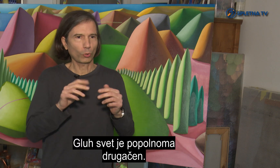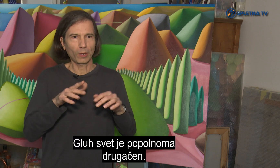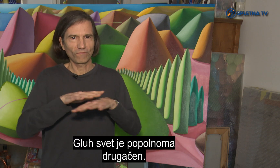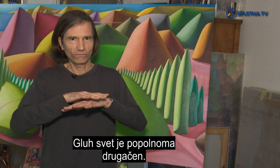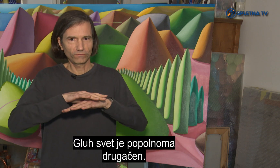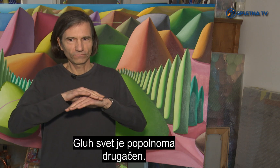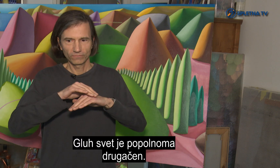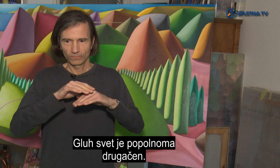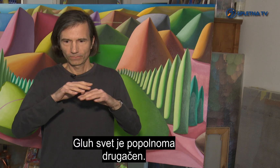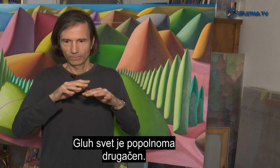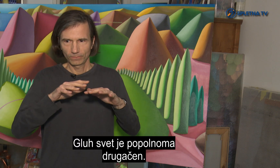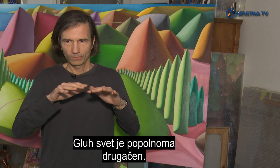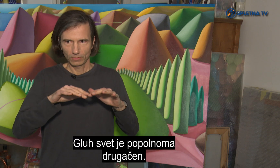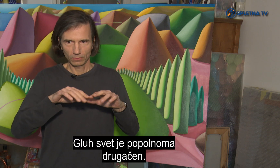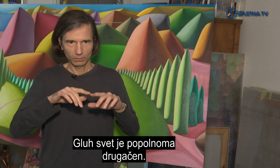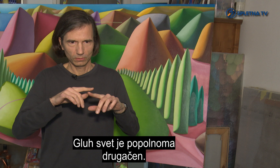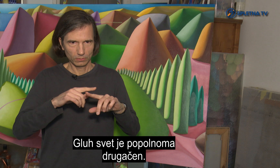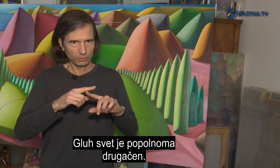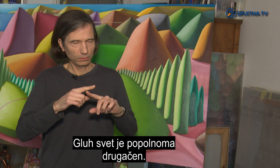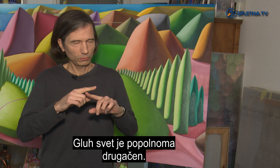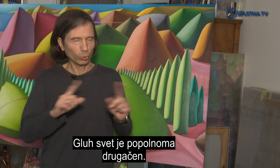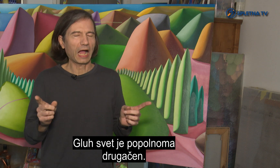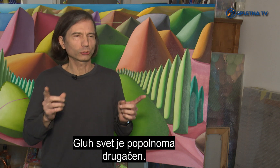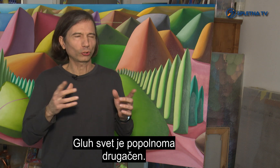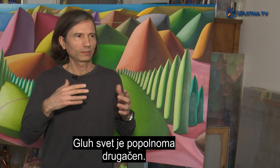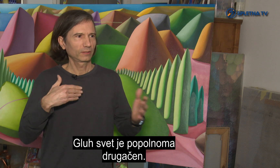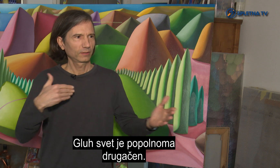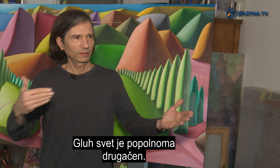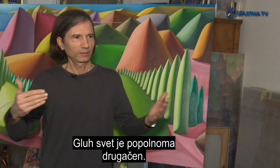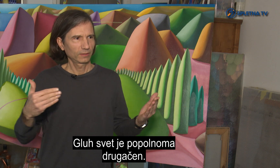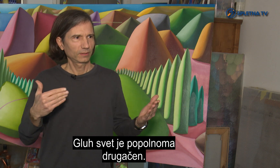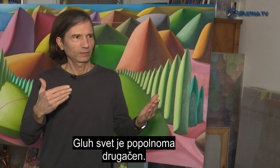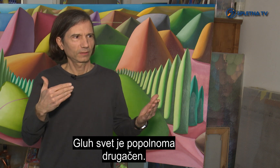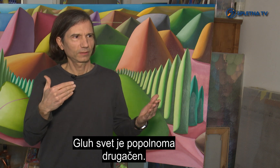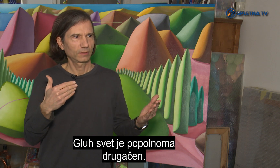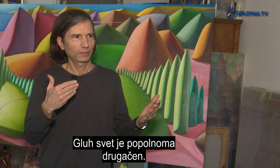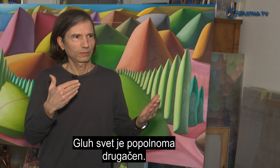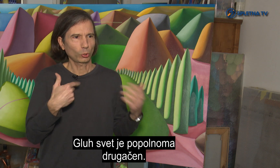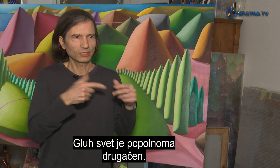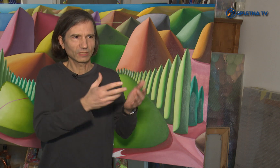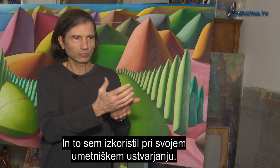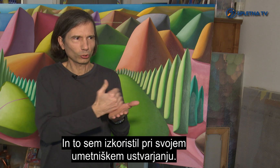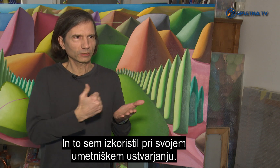svet, to je drugače. To je temelj